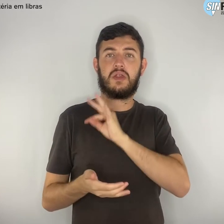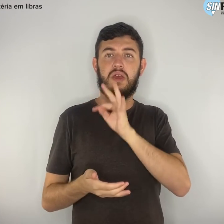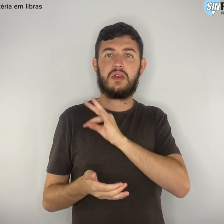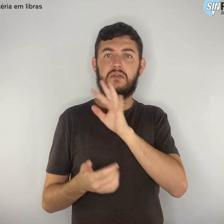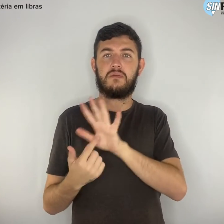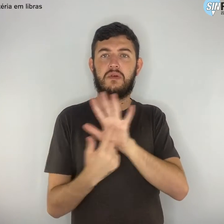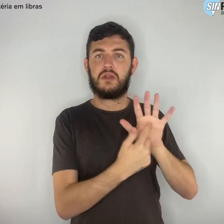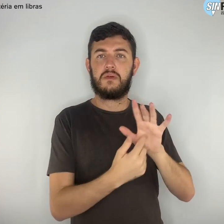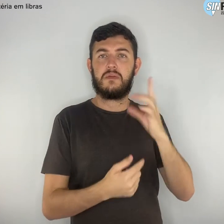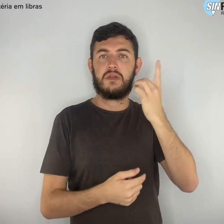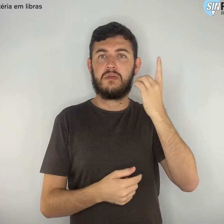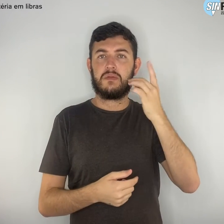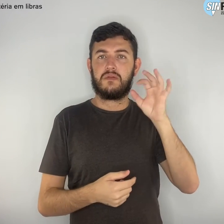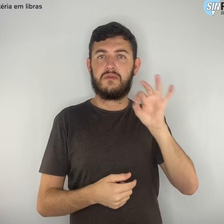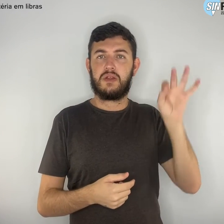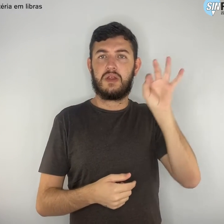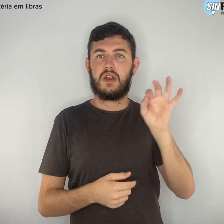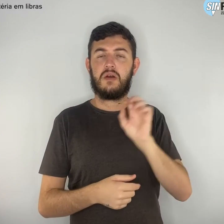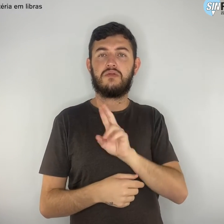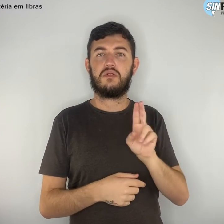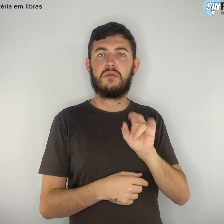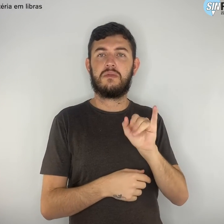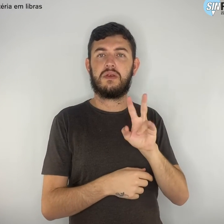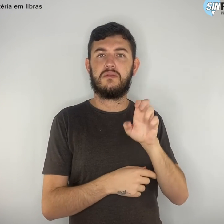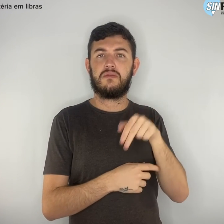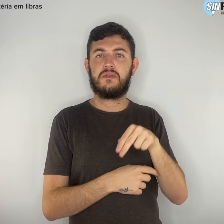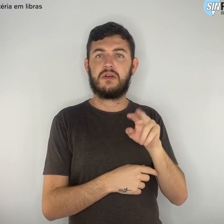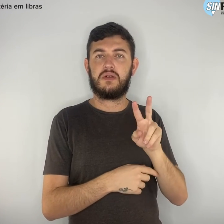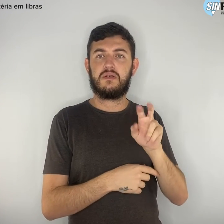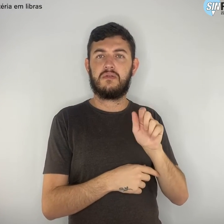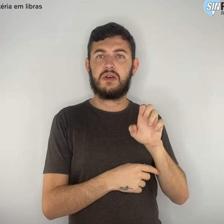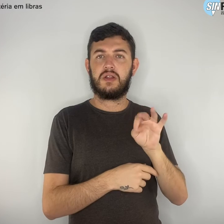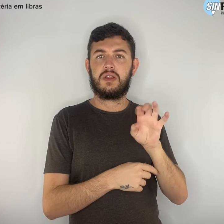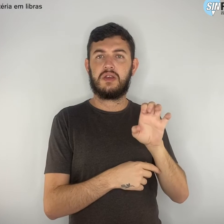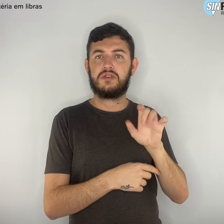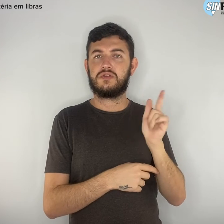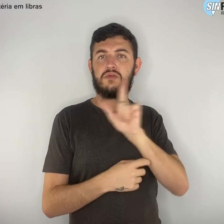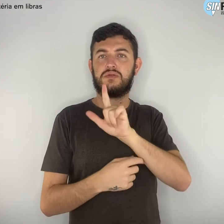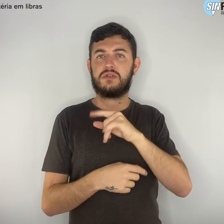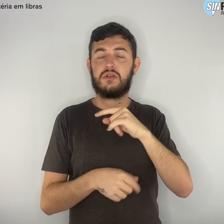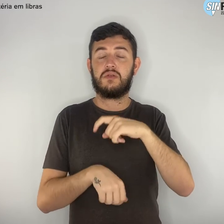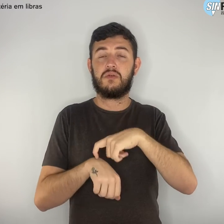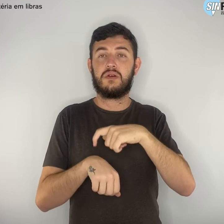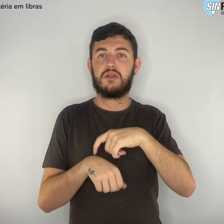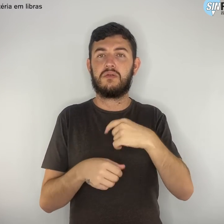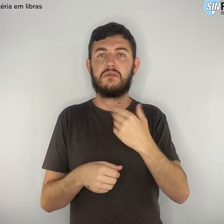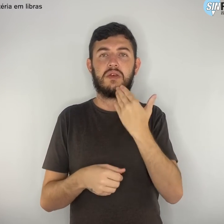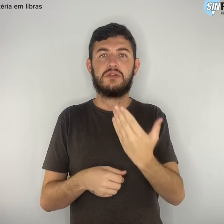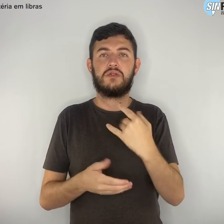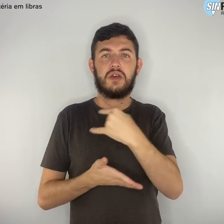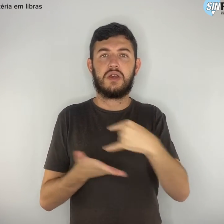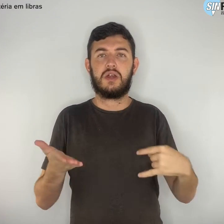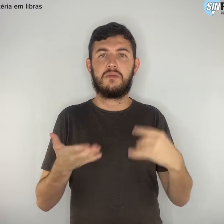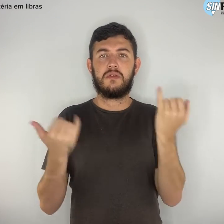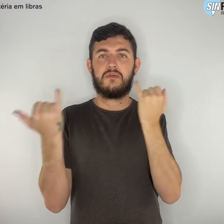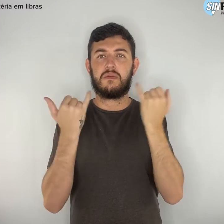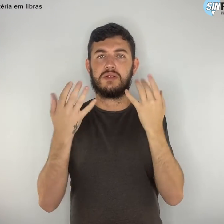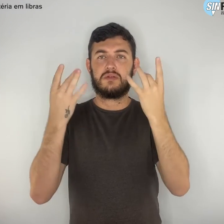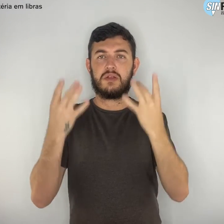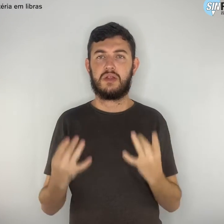que conseguiu via requerimento de informação. A ministra alegava que os povos